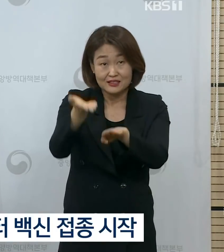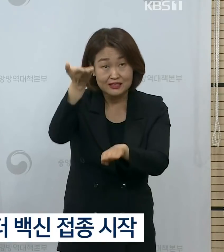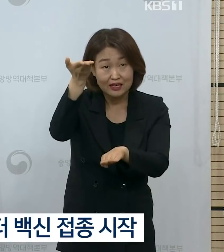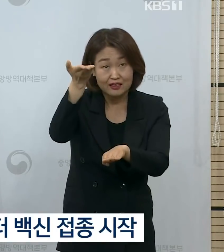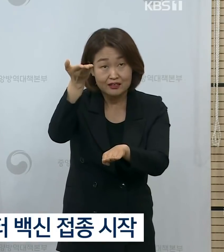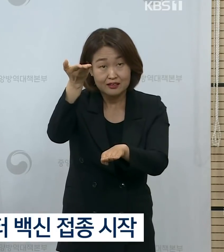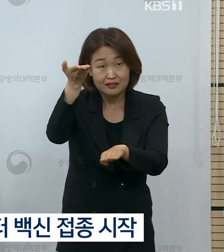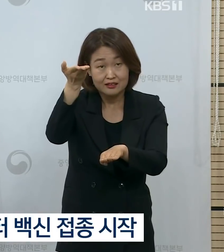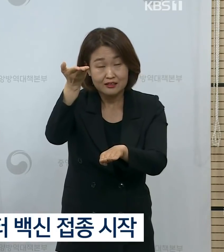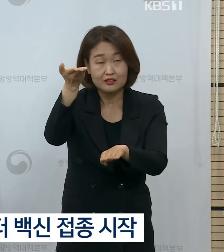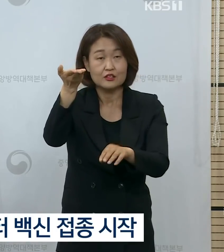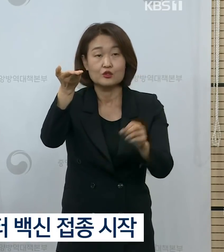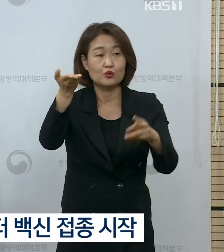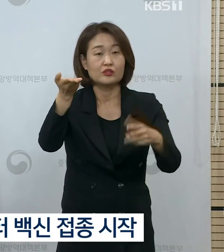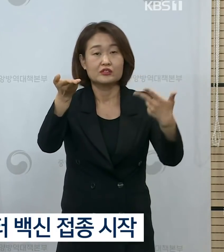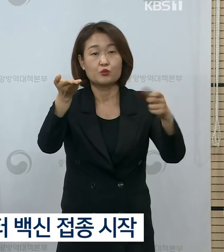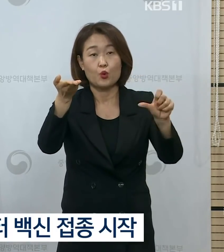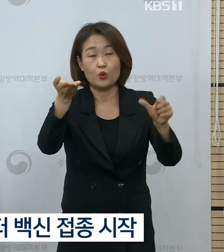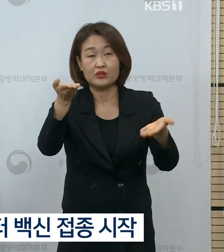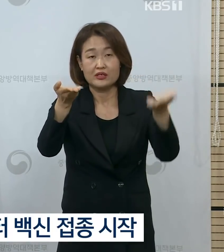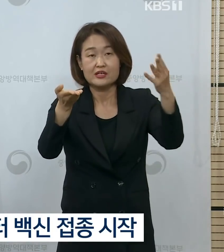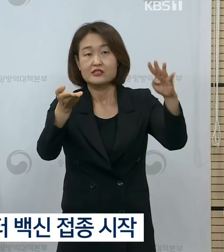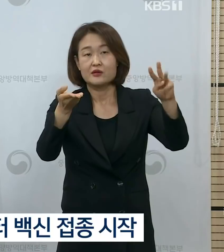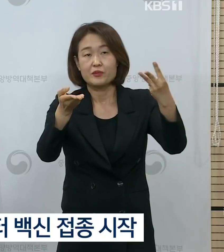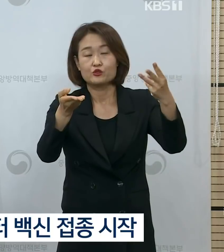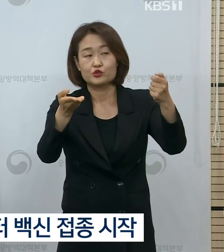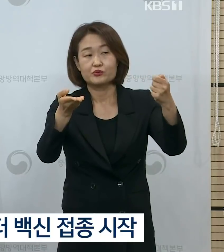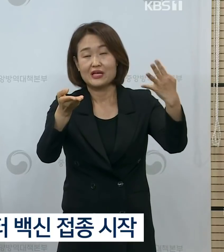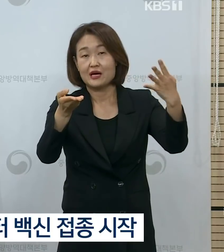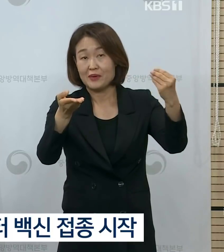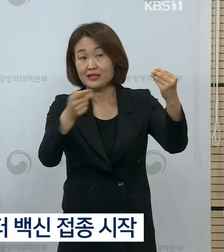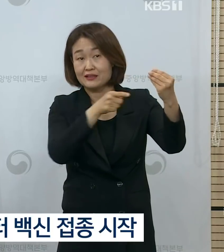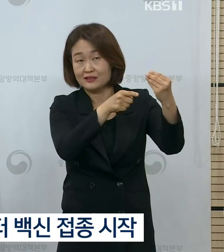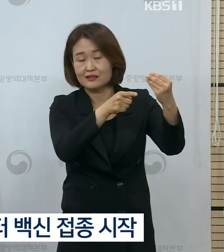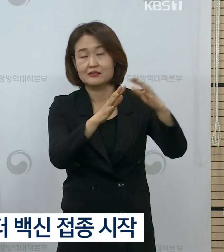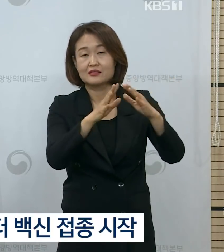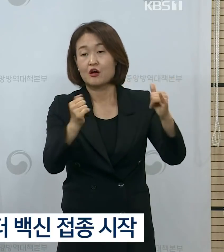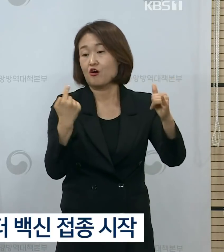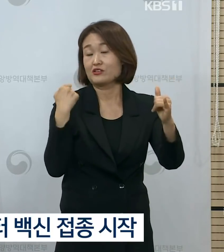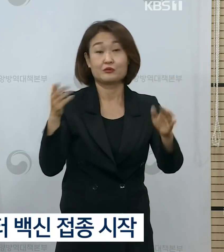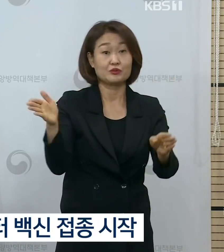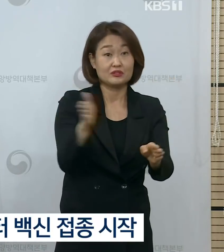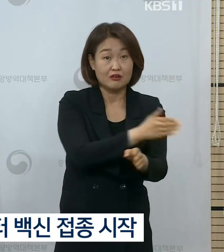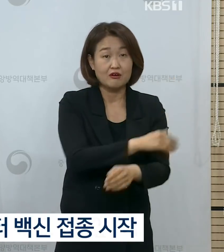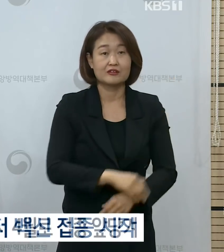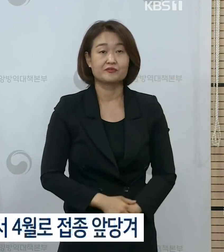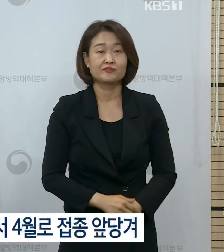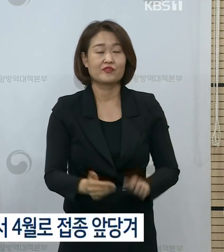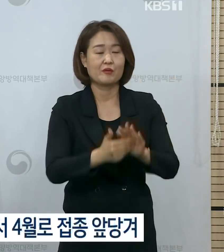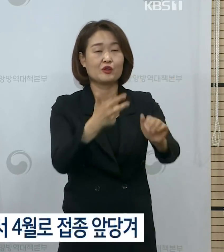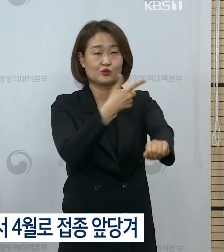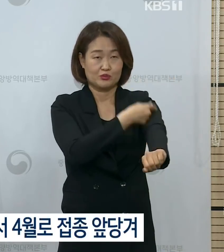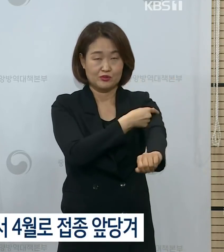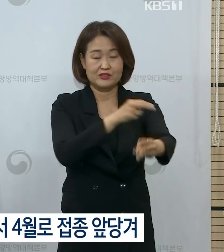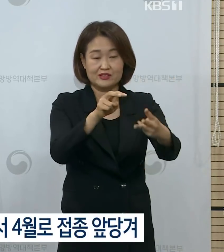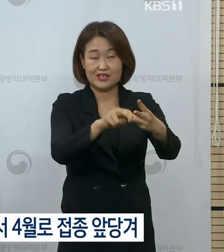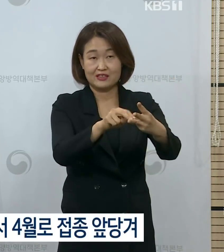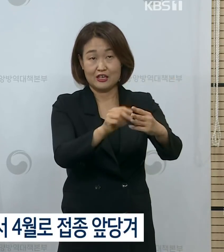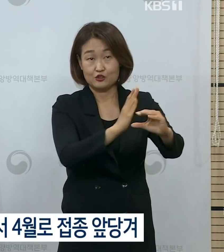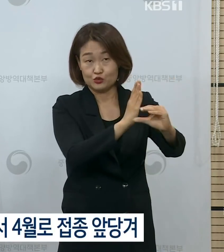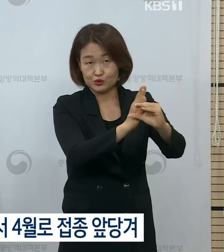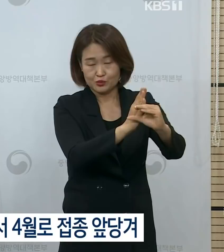대해서는 75세 이상 어르신 364만 명에 대해서는 어제부터 예방접종 센터를 통해서 접종을